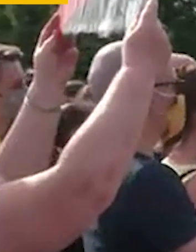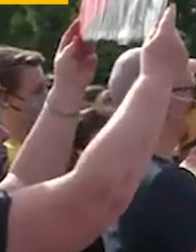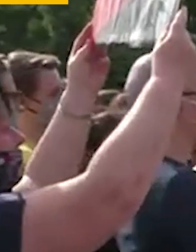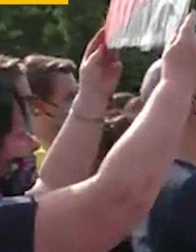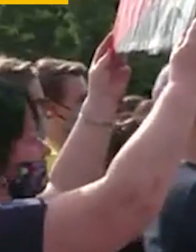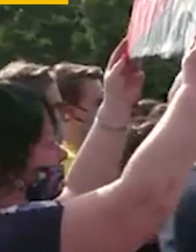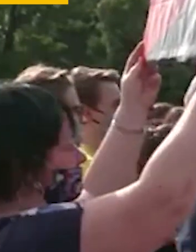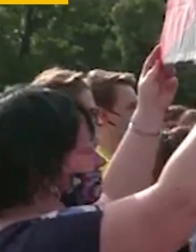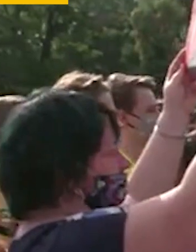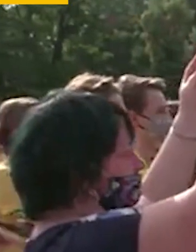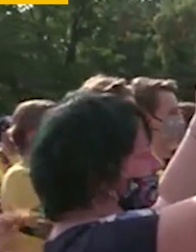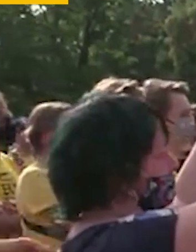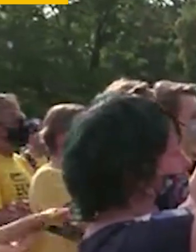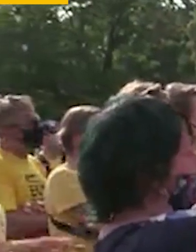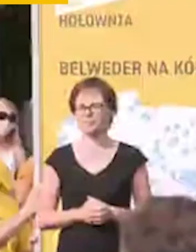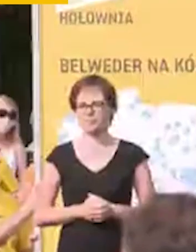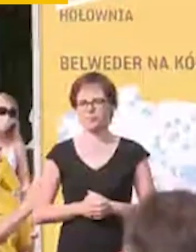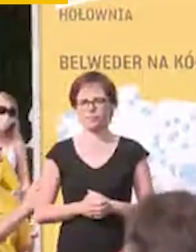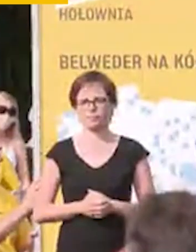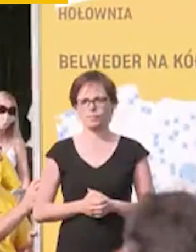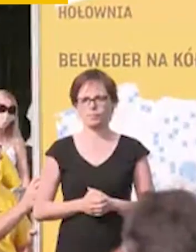Dziękuję za pieśń.